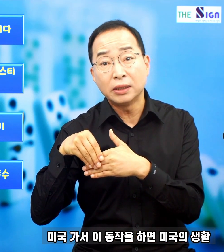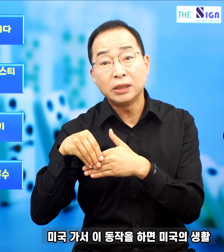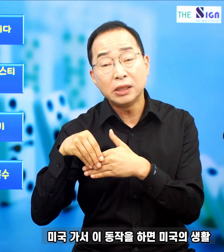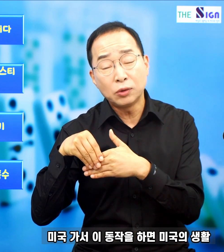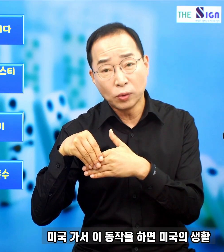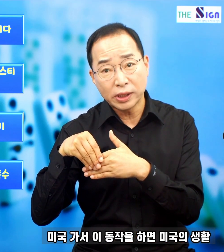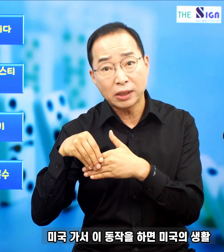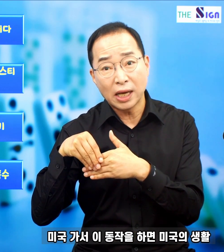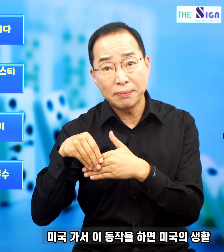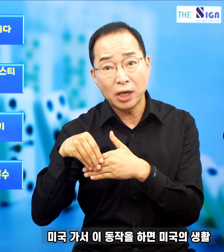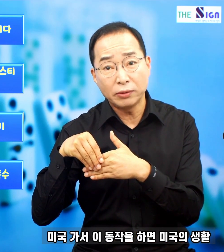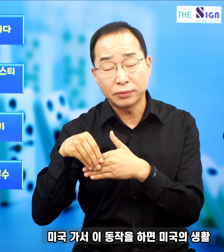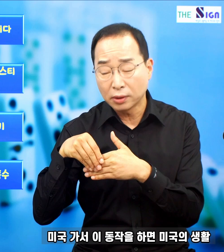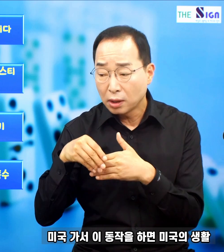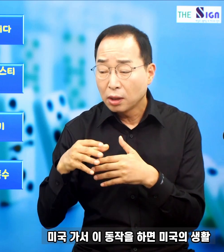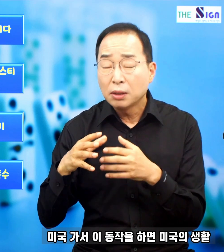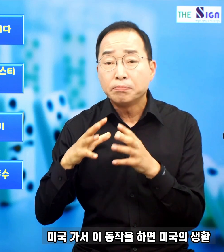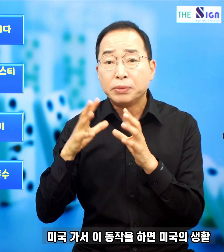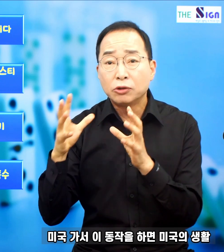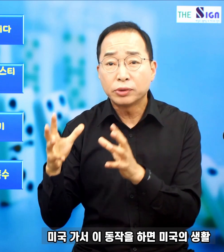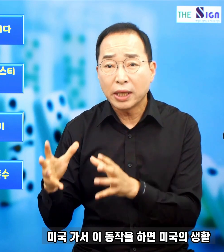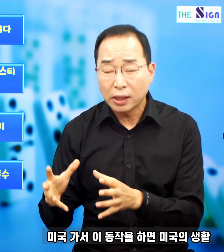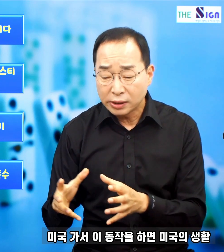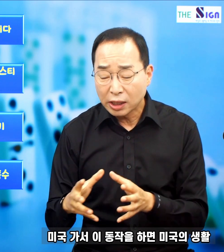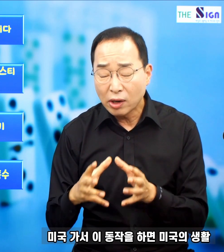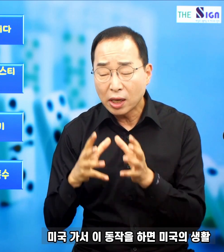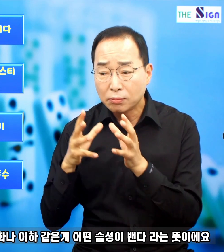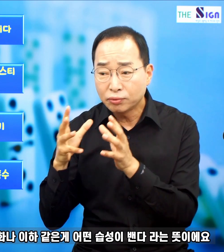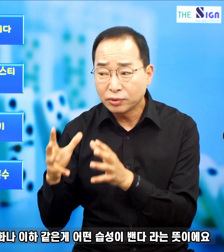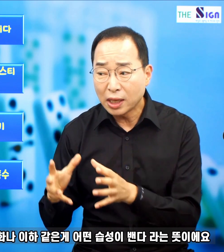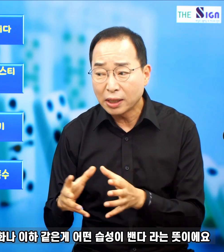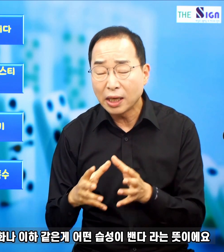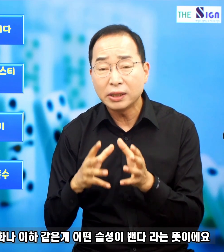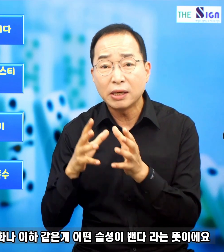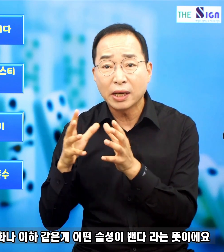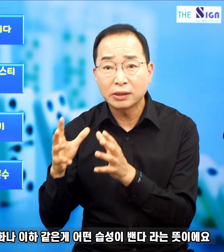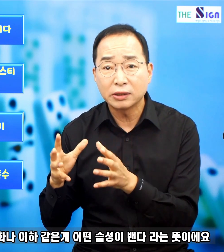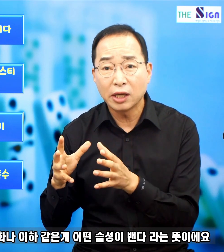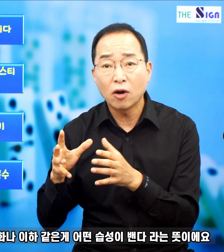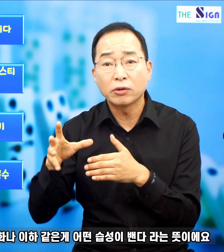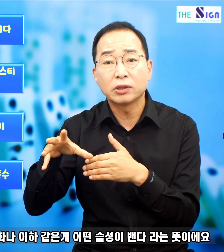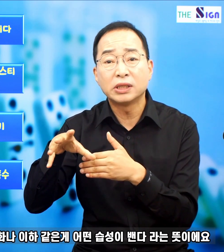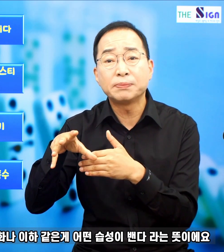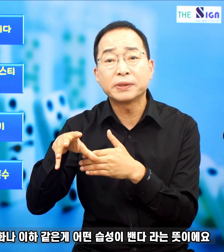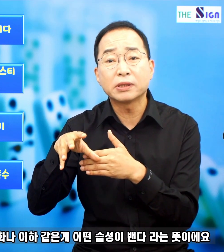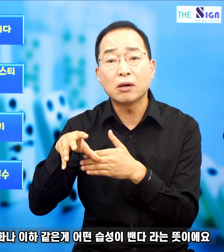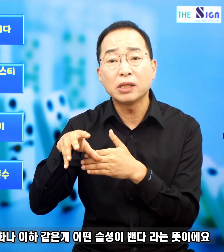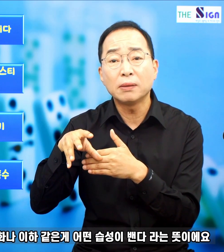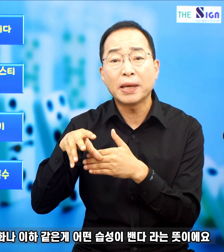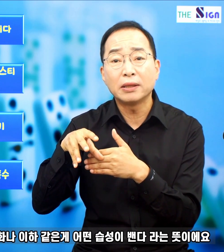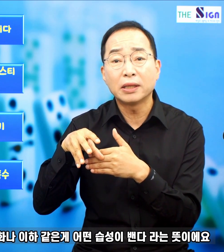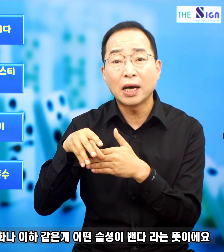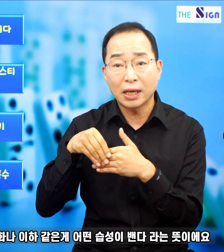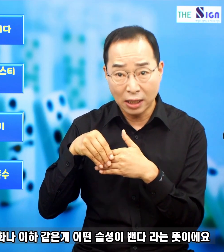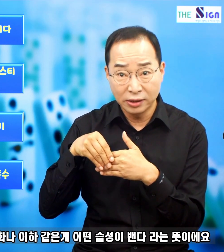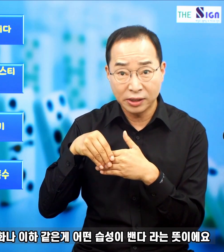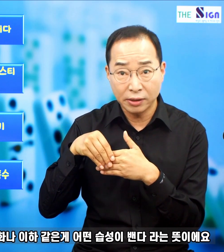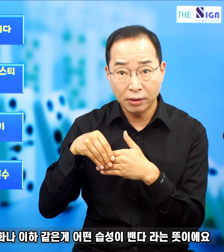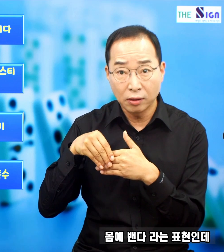이 동작을 하면 미국의 생활 문화나 이와 같은 게 어떤 습성이 밴다라는 뜻이에요. 그